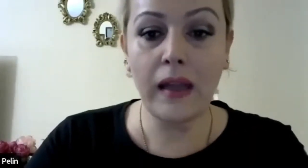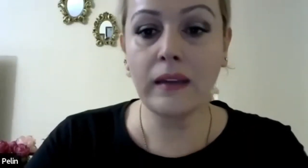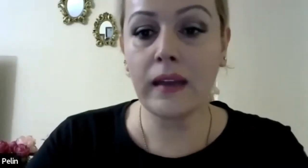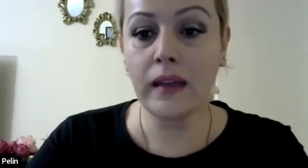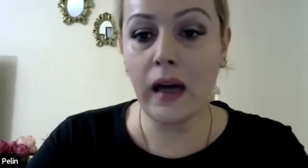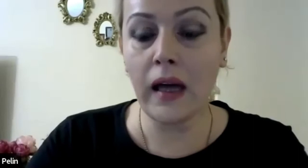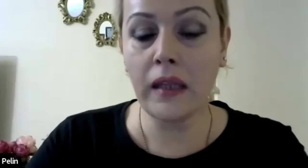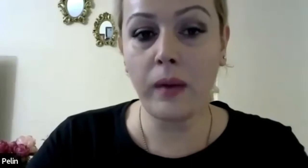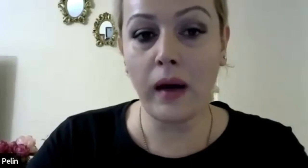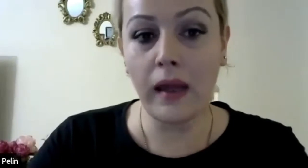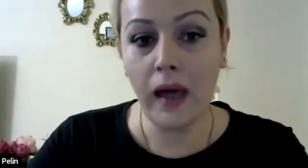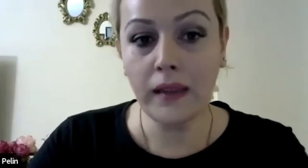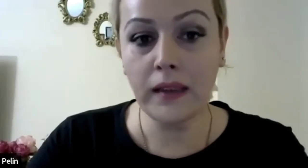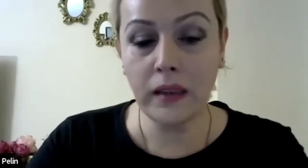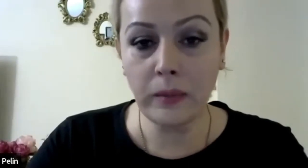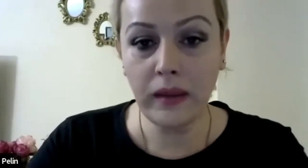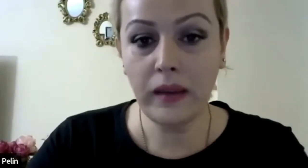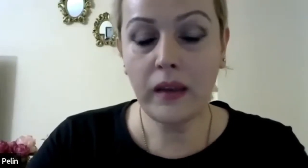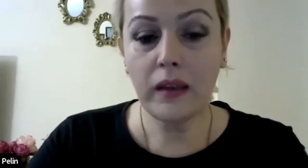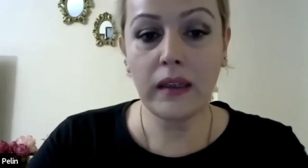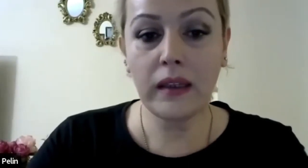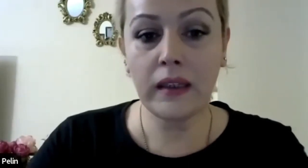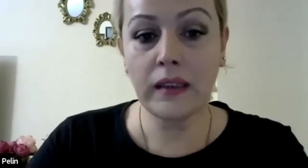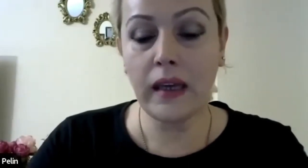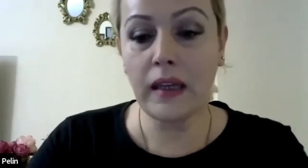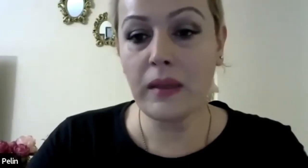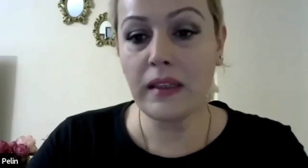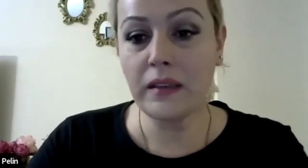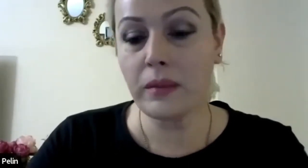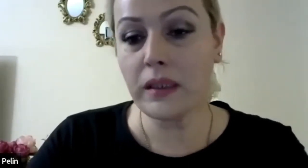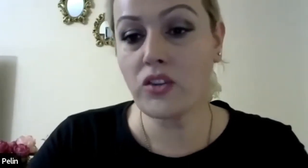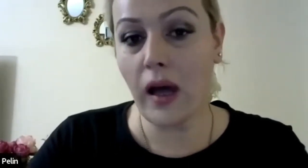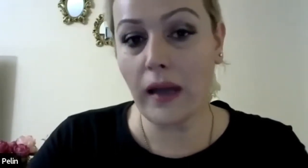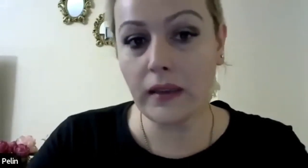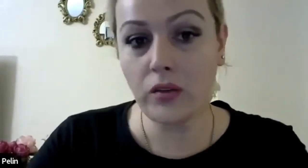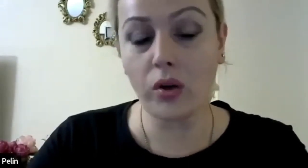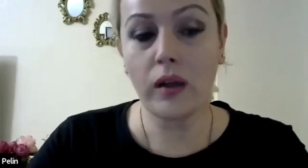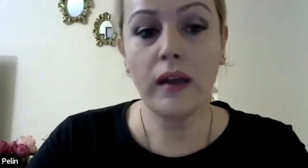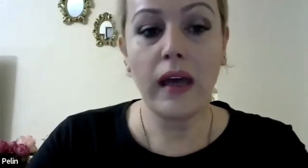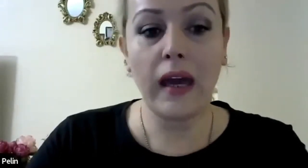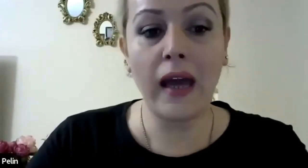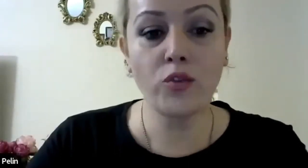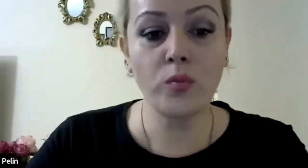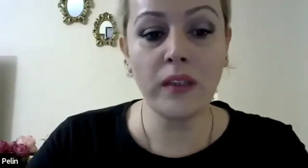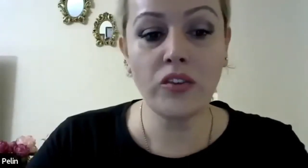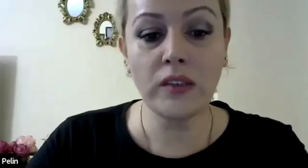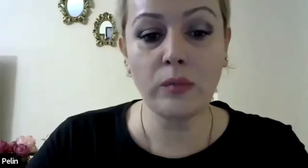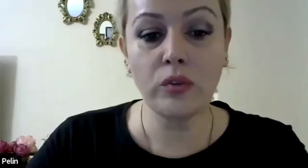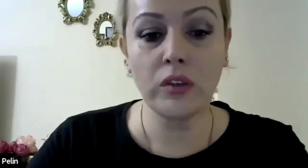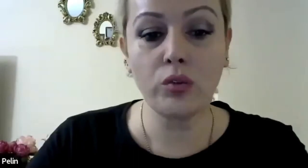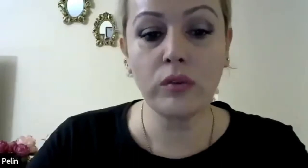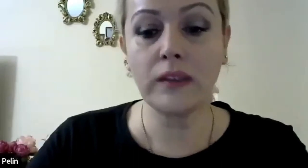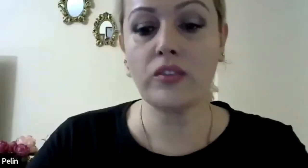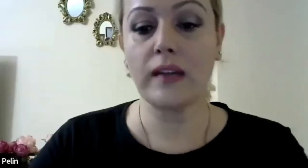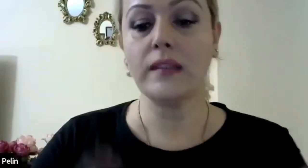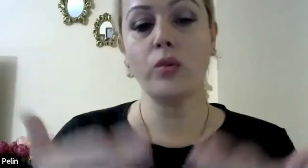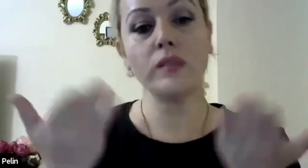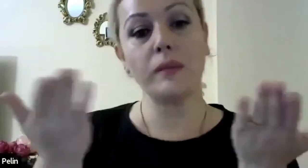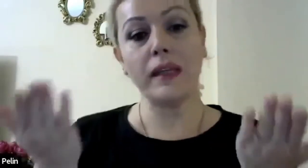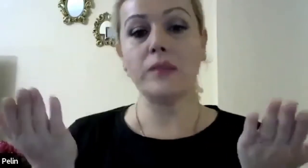herhalde, galiba, lakin gibi kelimelerin bir işareti yok. Eğer cümle içinde bunları kullanacaksak o zaman elimizi